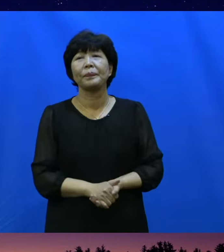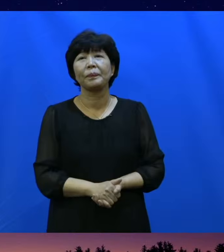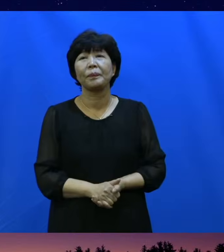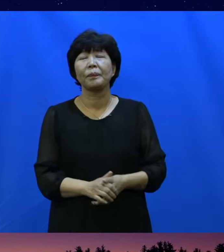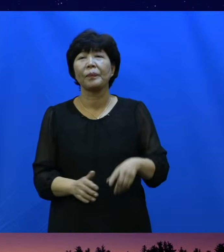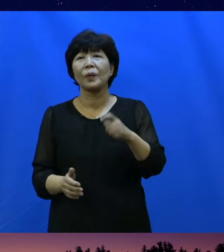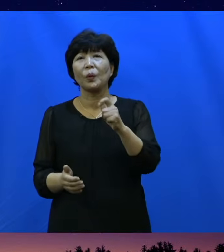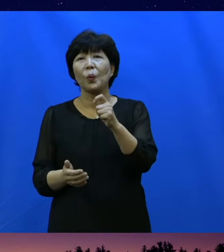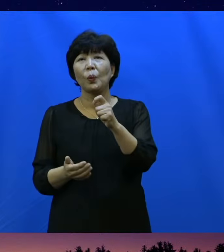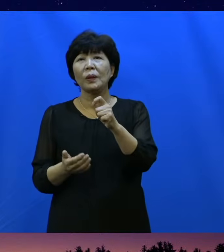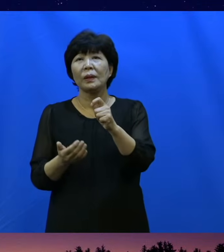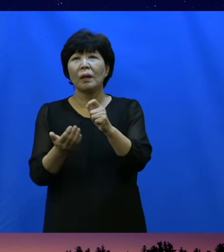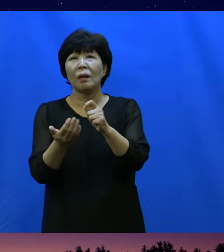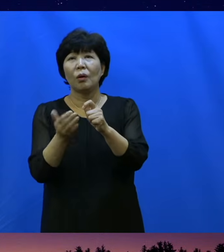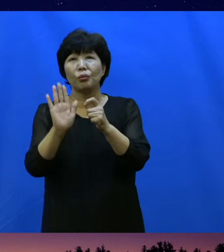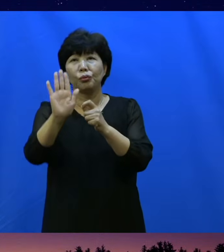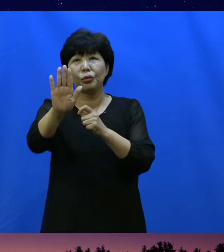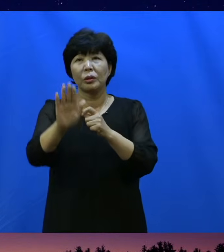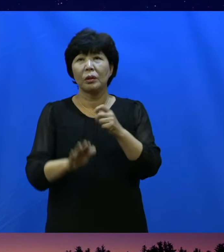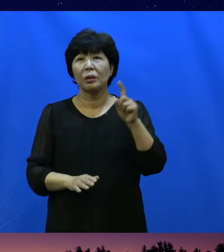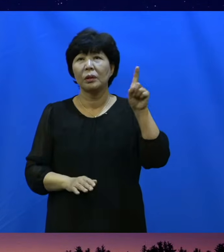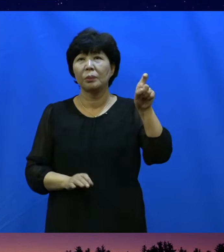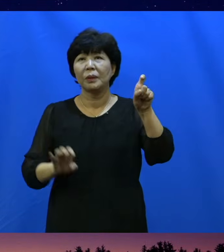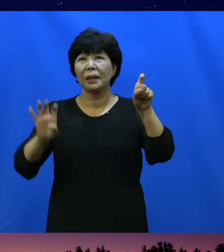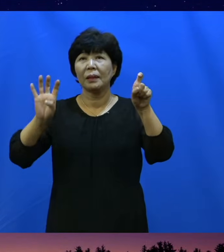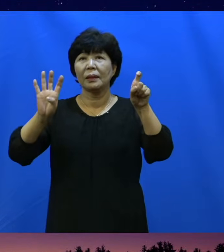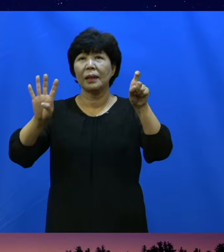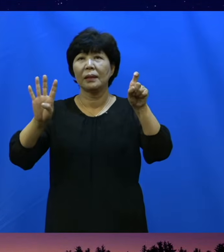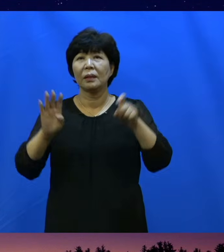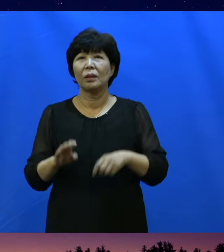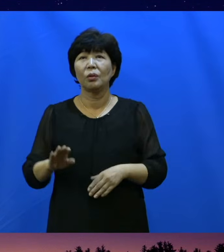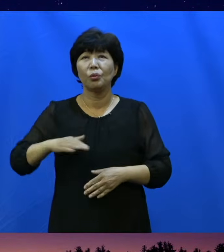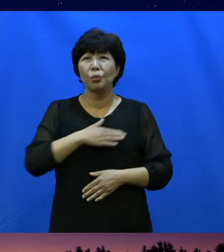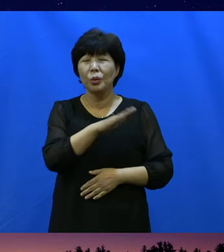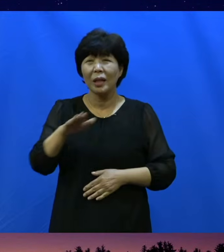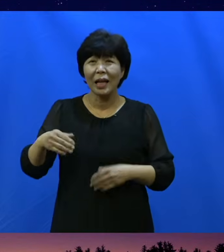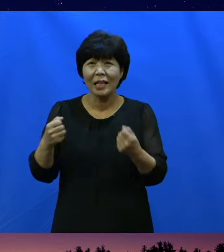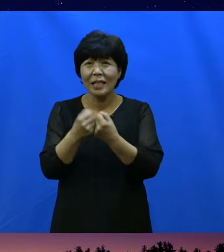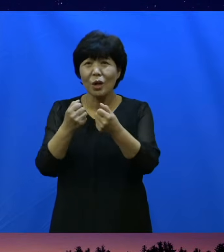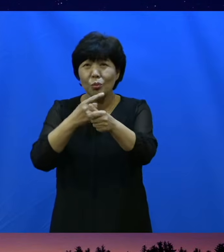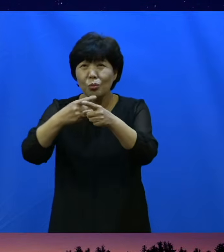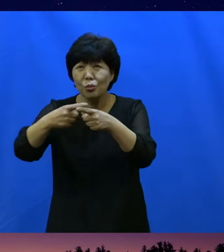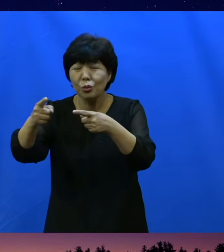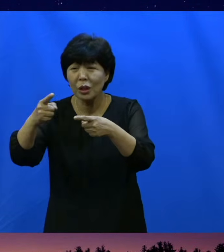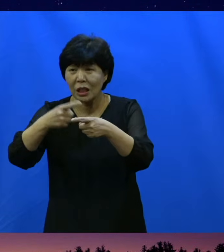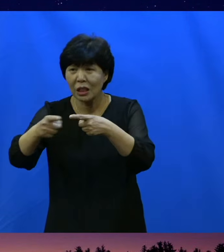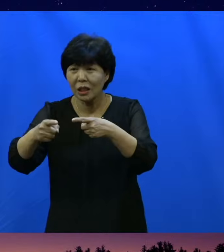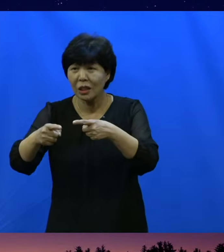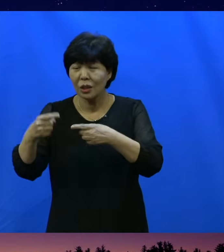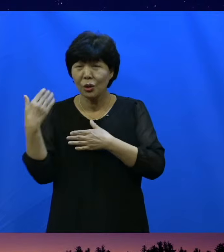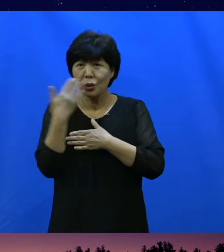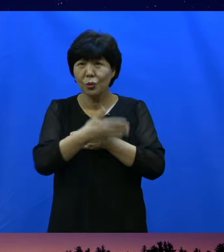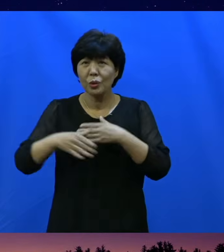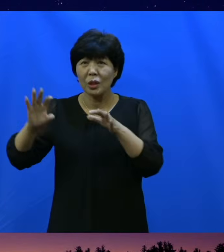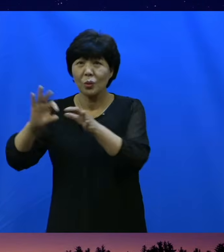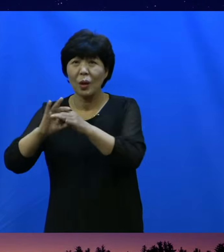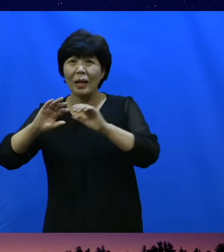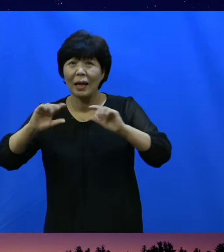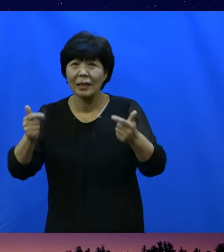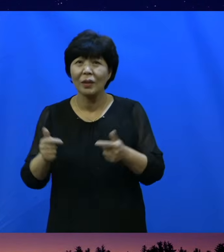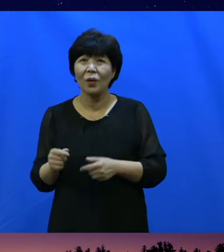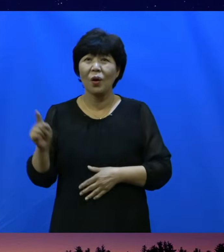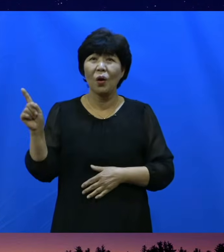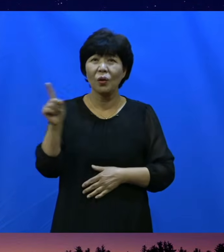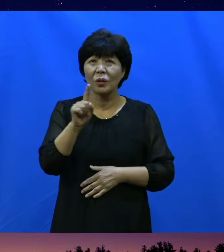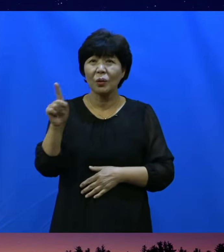고린도서 10장 4절로 5절, 우리가 싸우는 무기는 육신에 속한 것이 아니요 오직 어떠한 견고한 진도